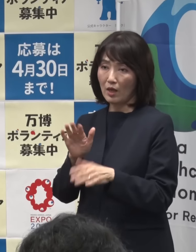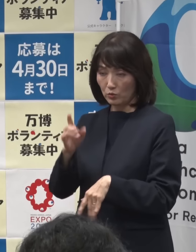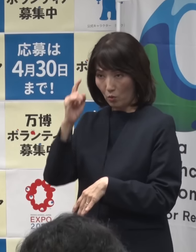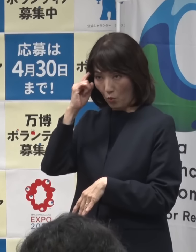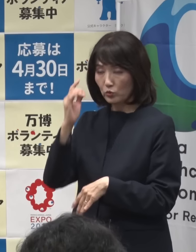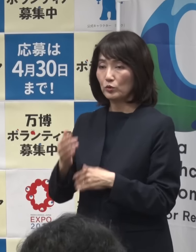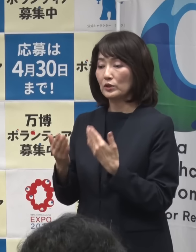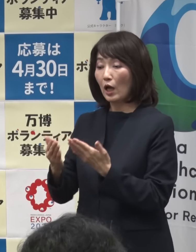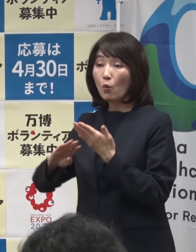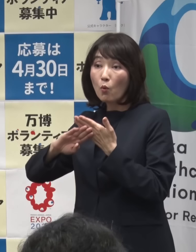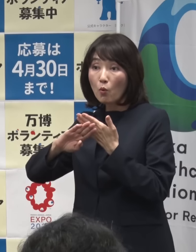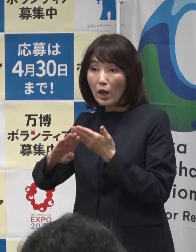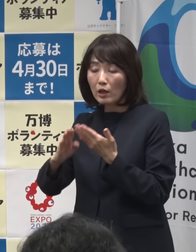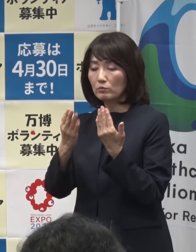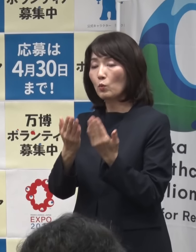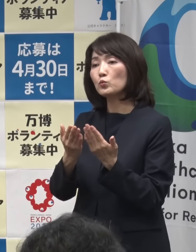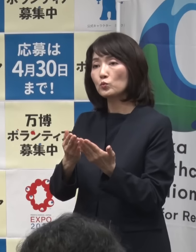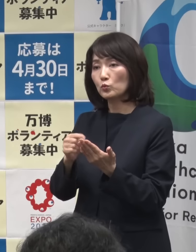外